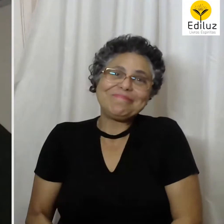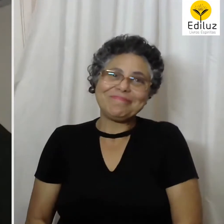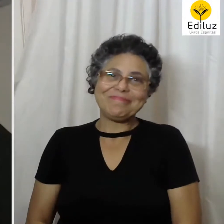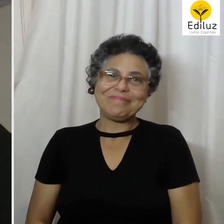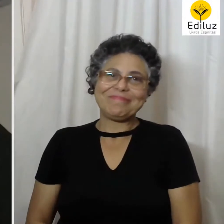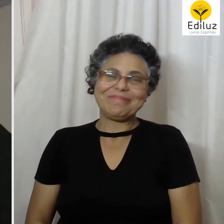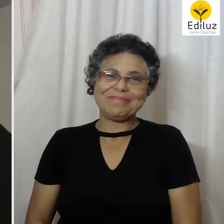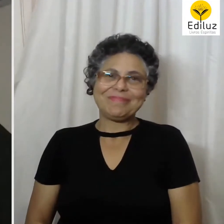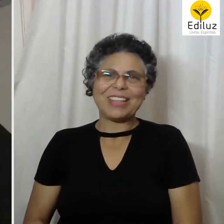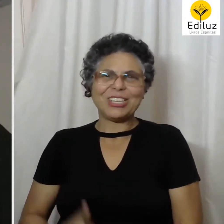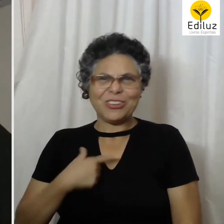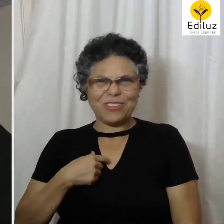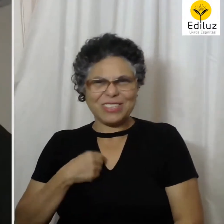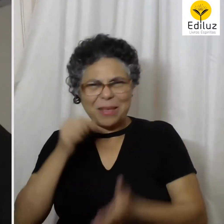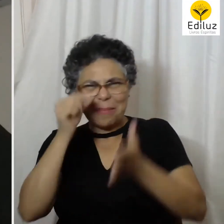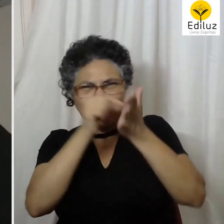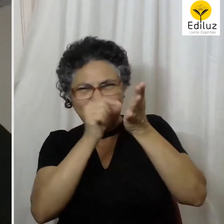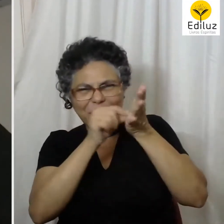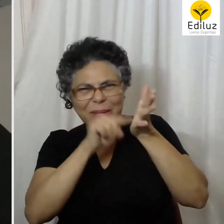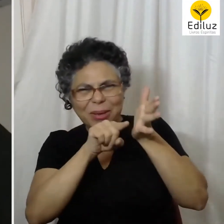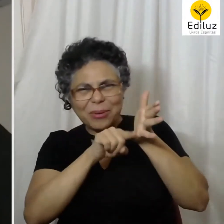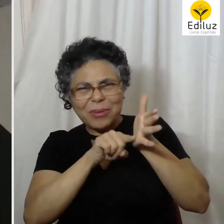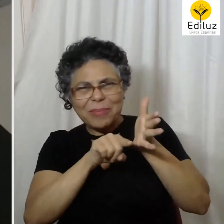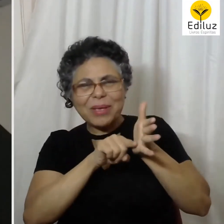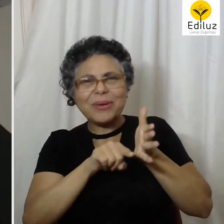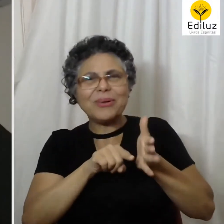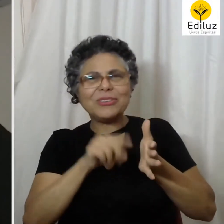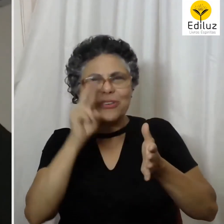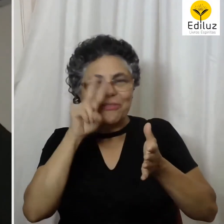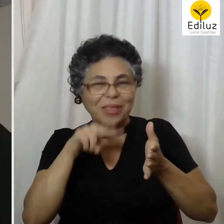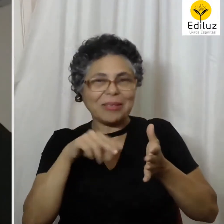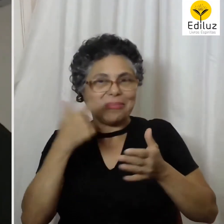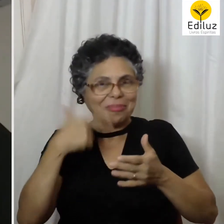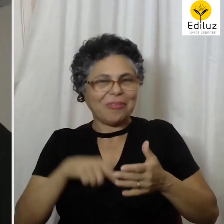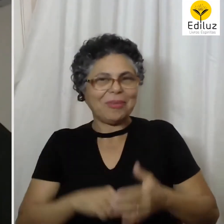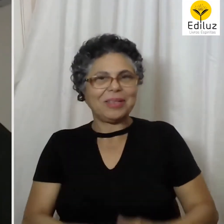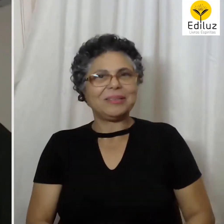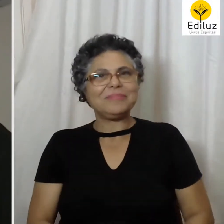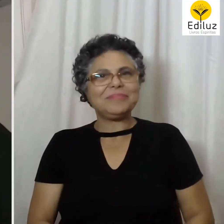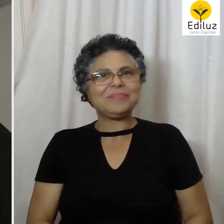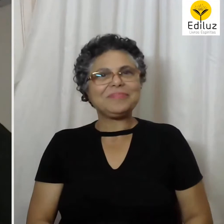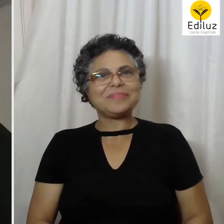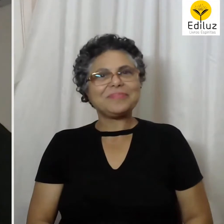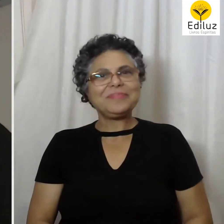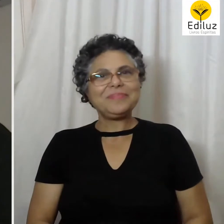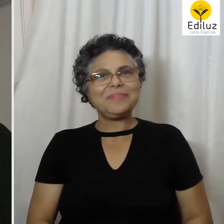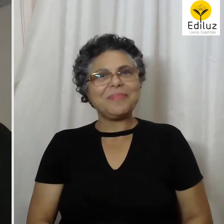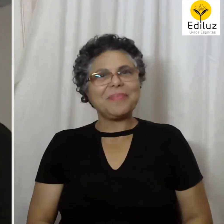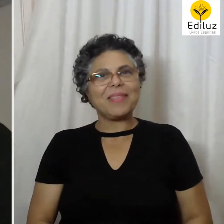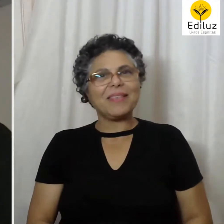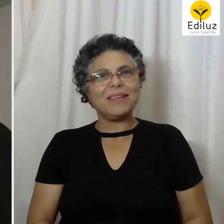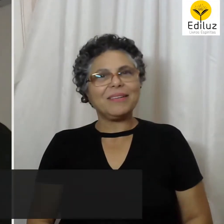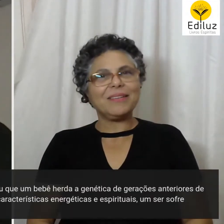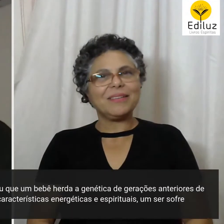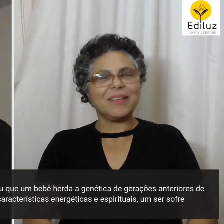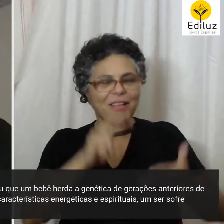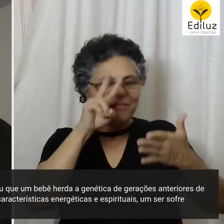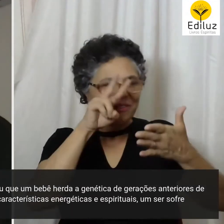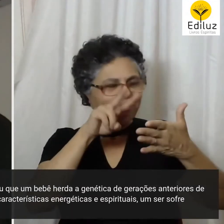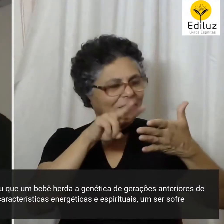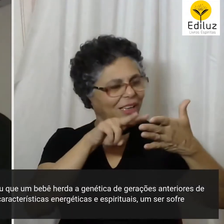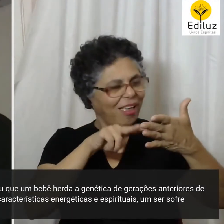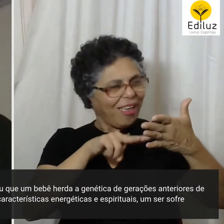outras perguntas, acredito que tenha. Boa noite, amigos. Tá. Vamos ver aqui. Boa